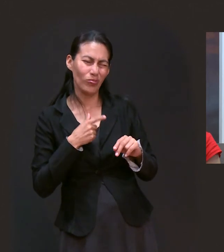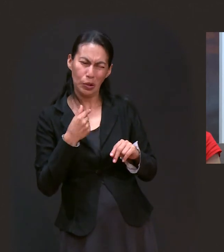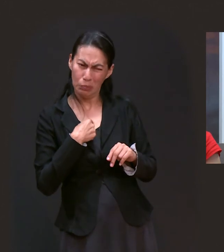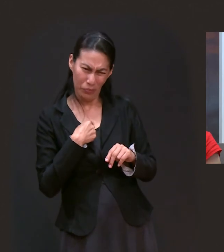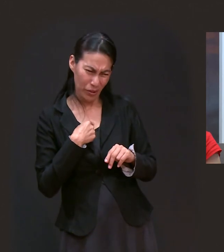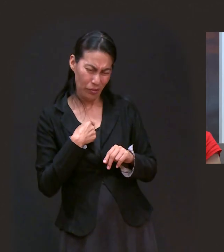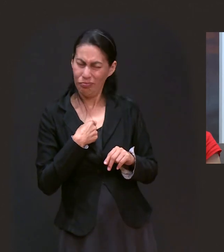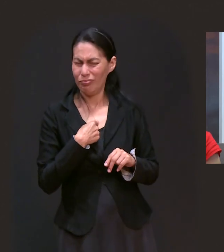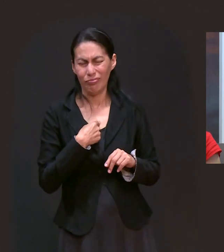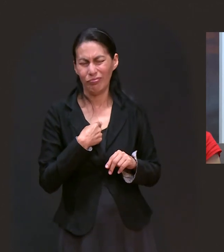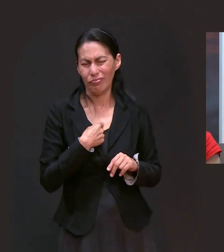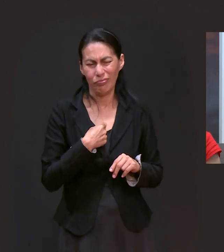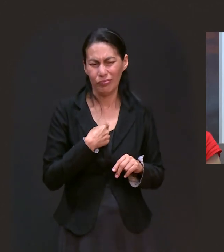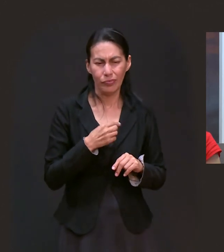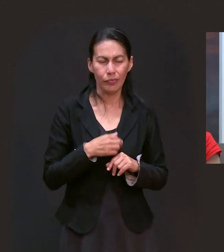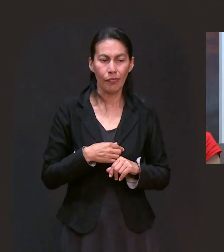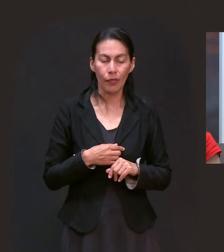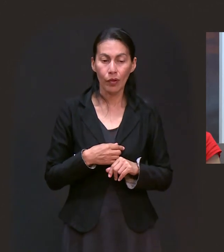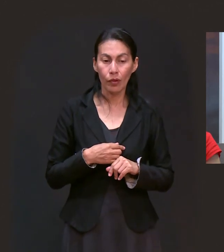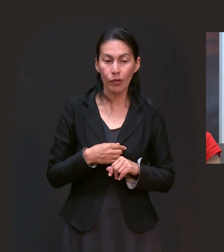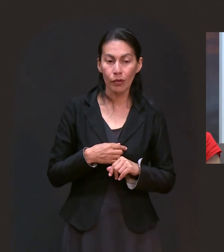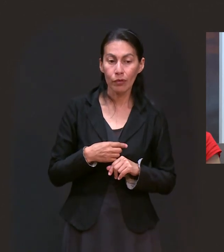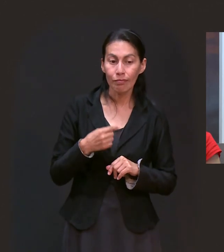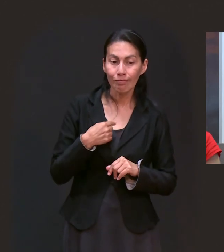y un tiempo que esté